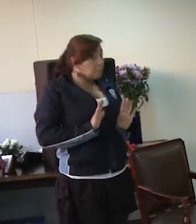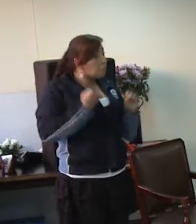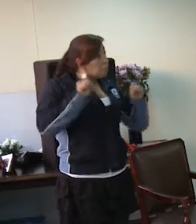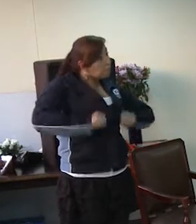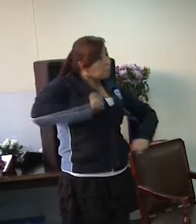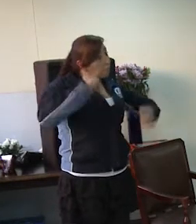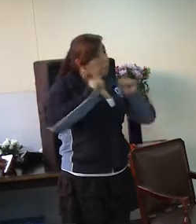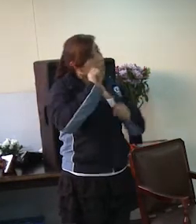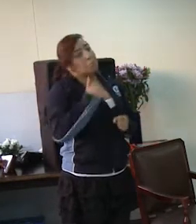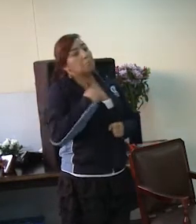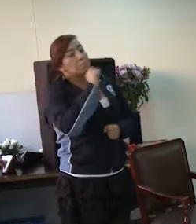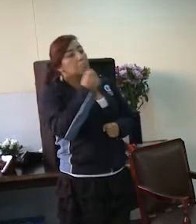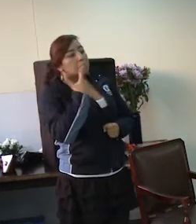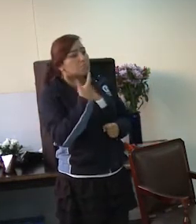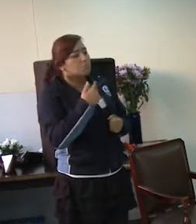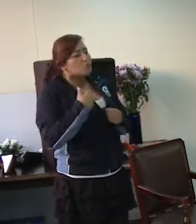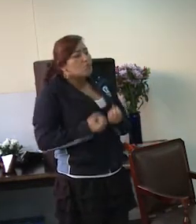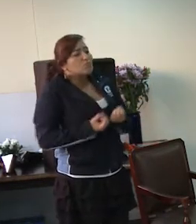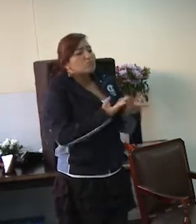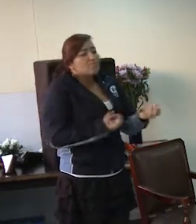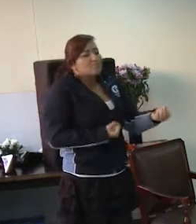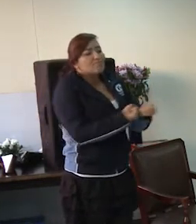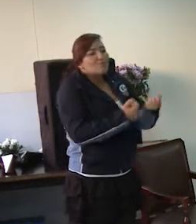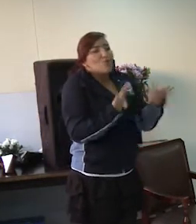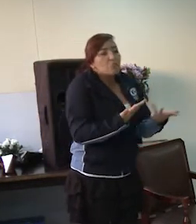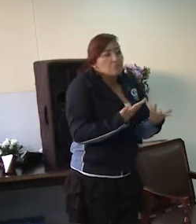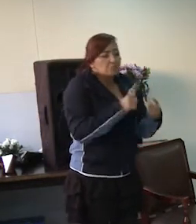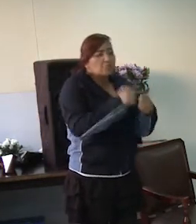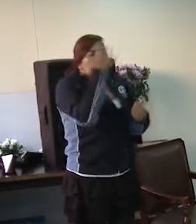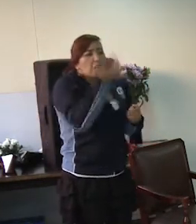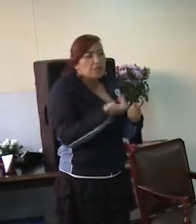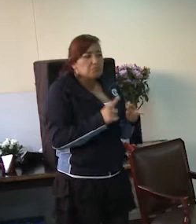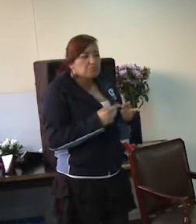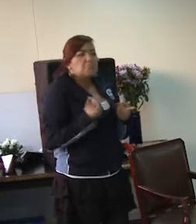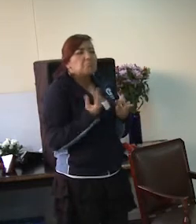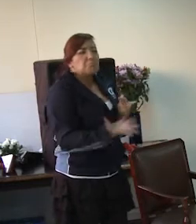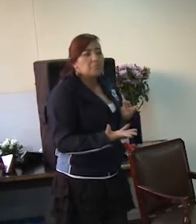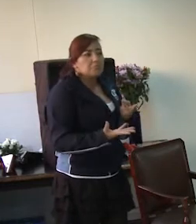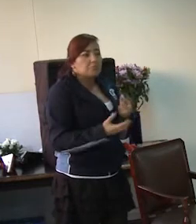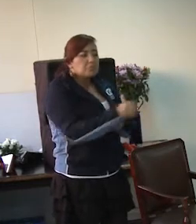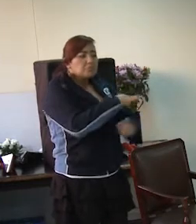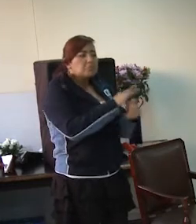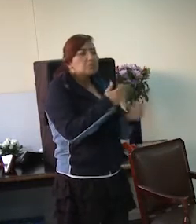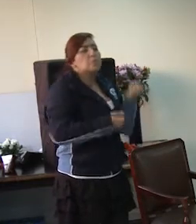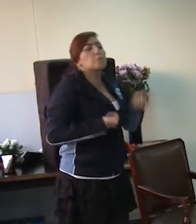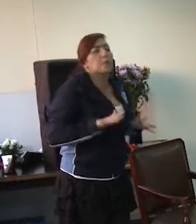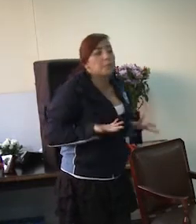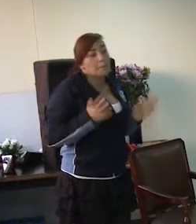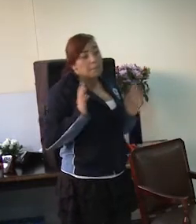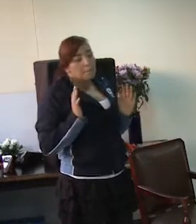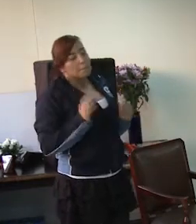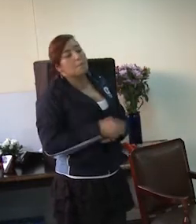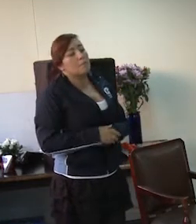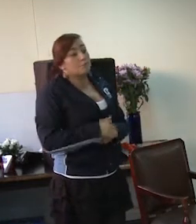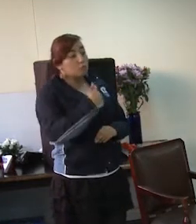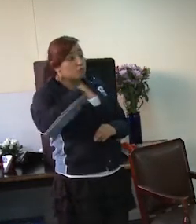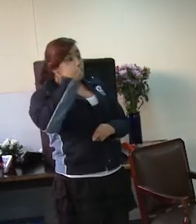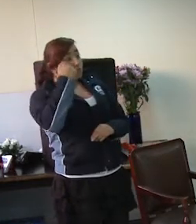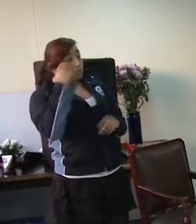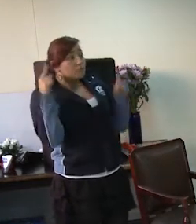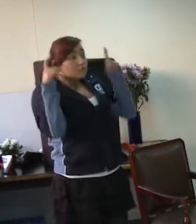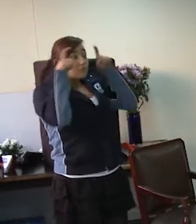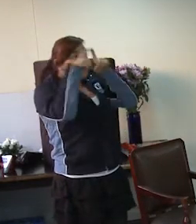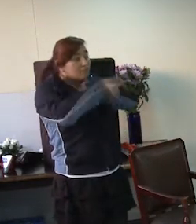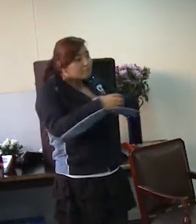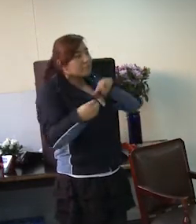preguntarnos, ¿qué aportes puedo hacer? ¿Por qué y para qué lo hago? ¿Por qué el sentido de esto? Un maestro reflexivo de la